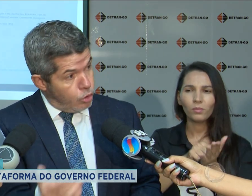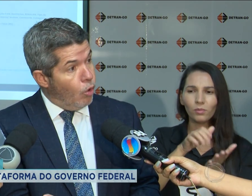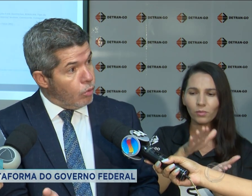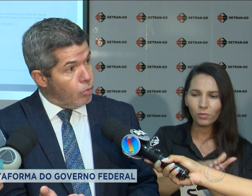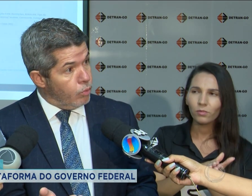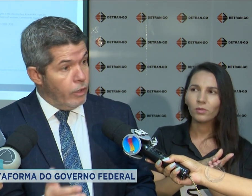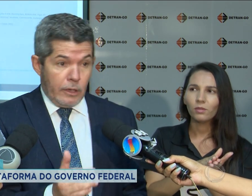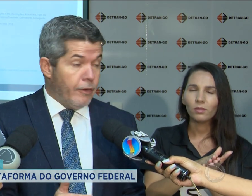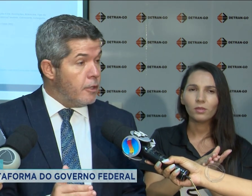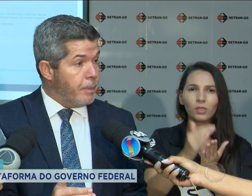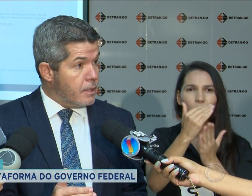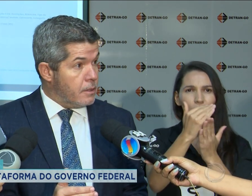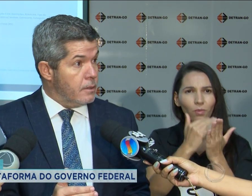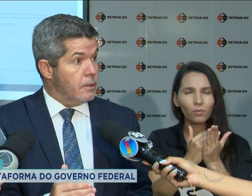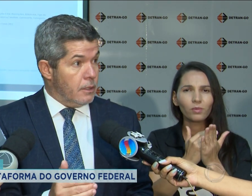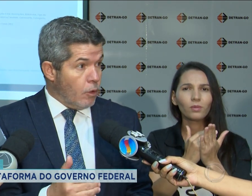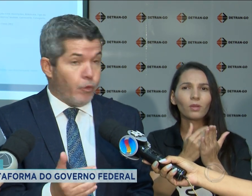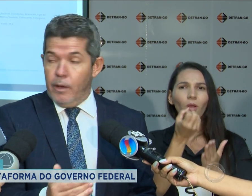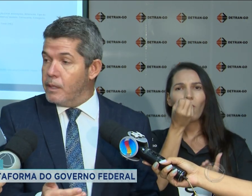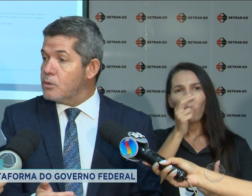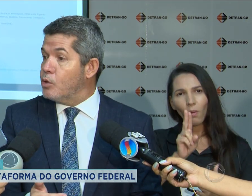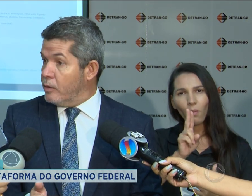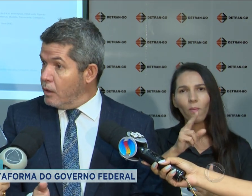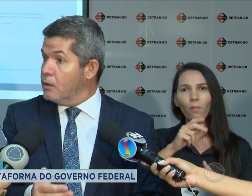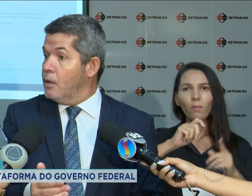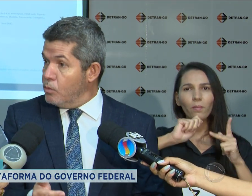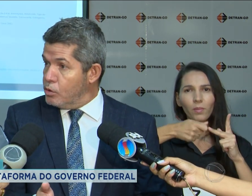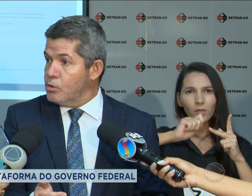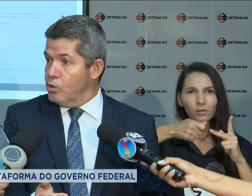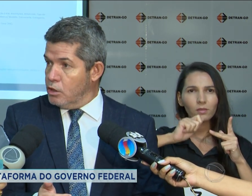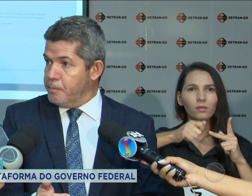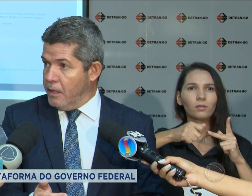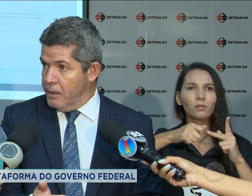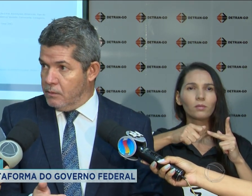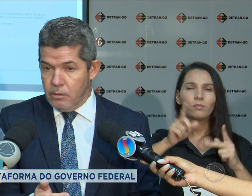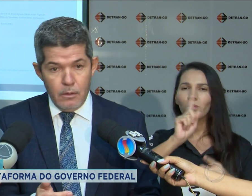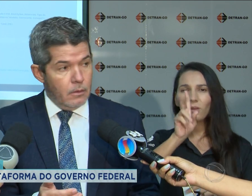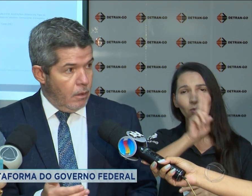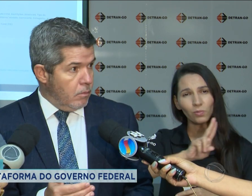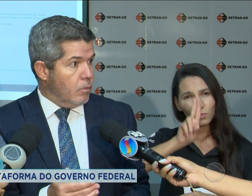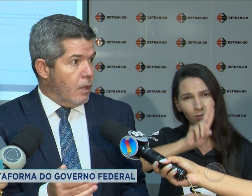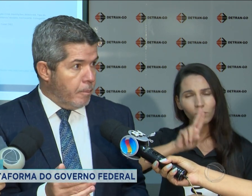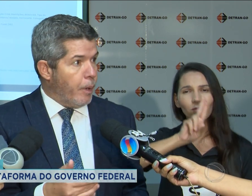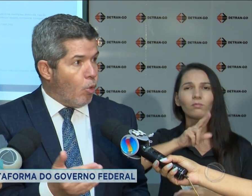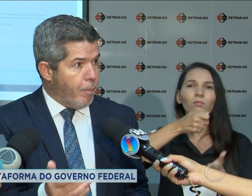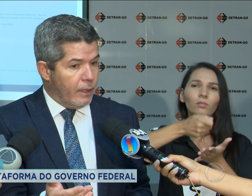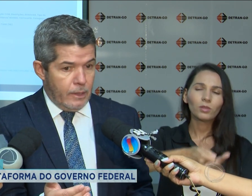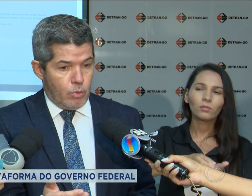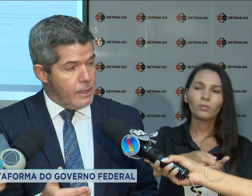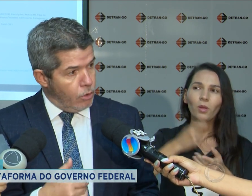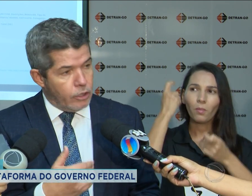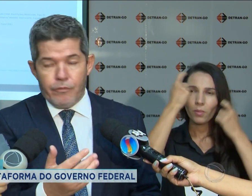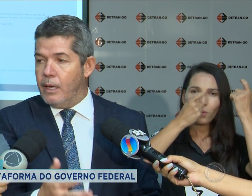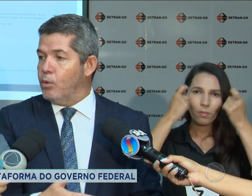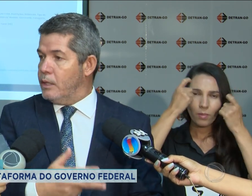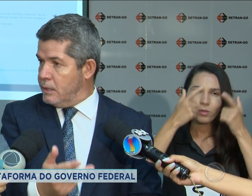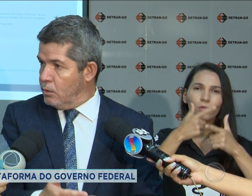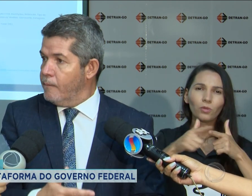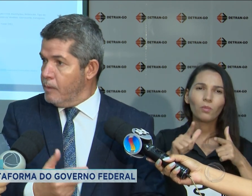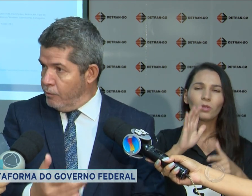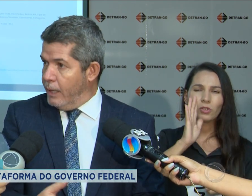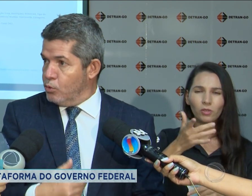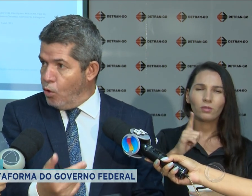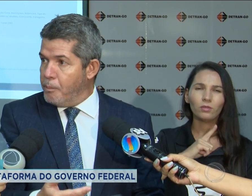com desconto e através de pics que são ferramentas que o Detran não utilizou nesses pagamentos então preocupado com a situação que já vinha